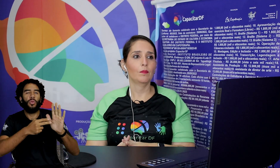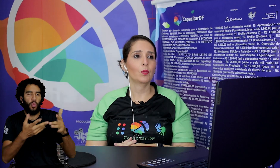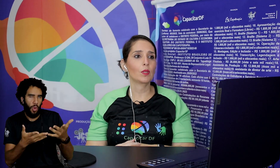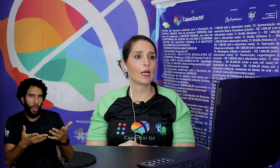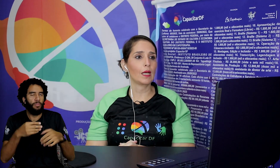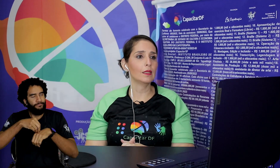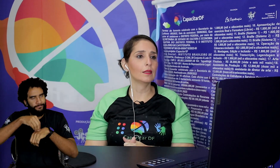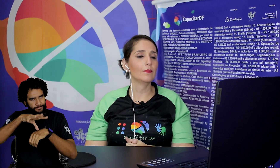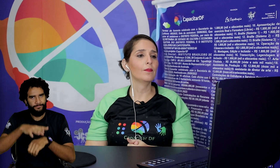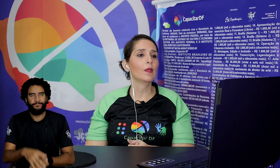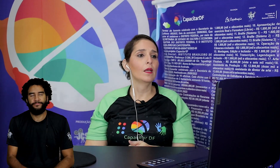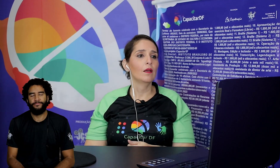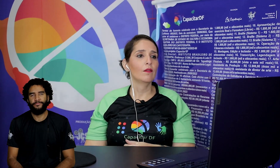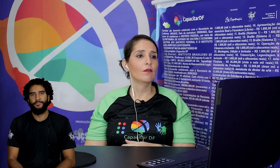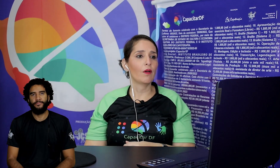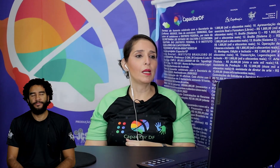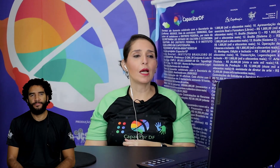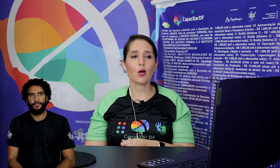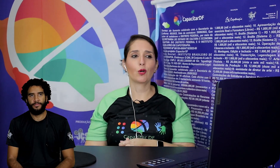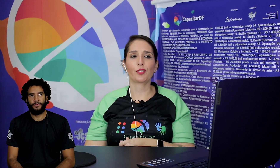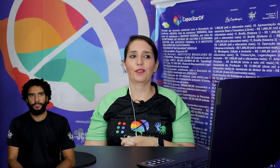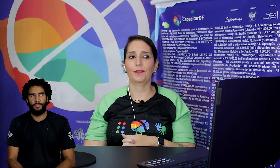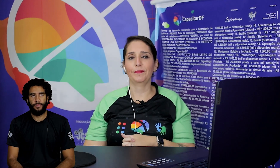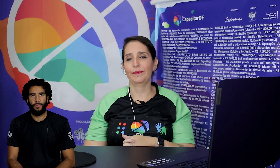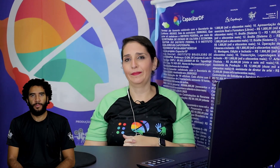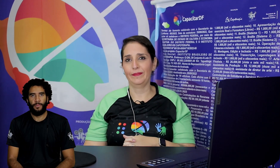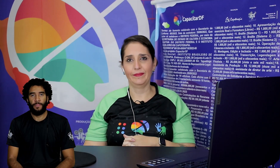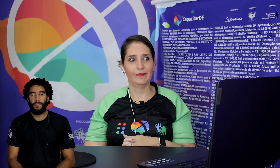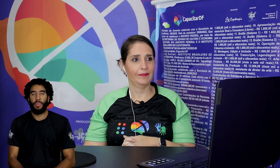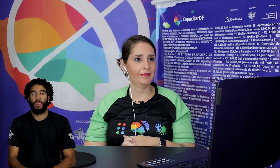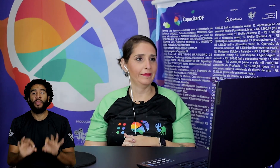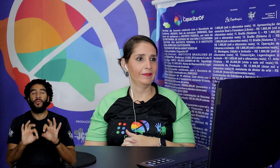obrigada. Por nada. Família Rocha.